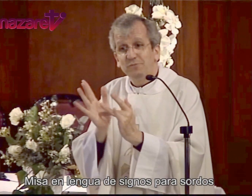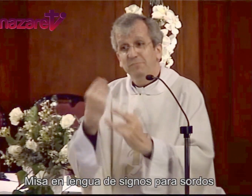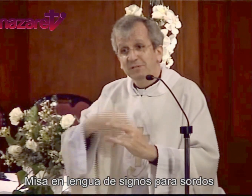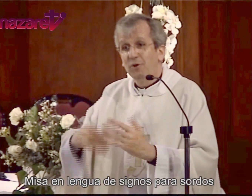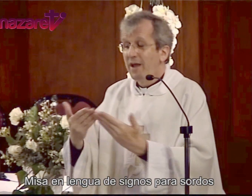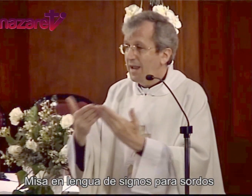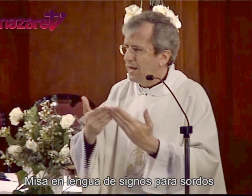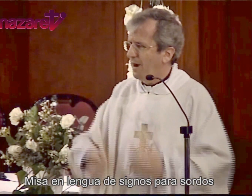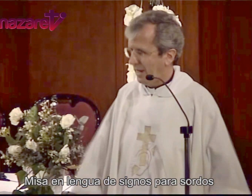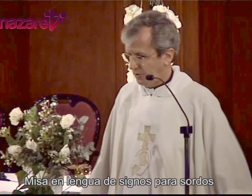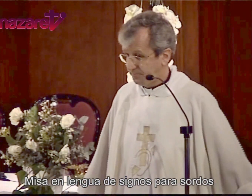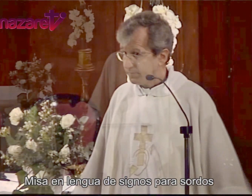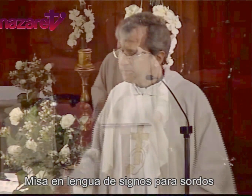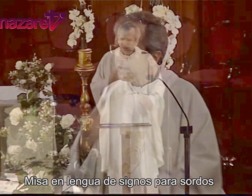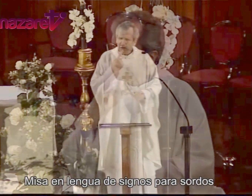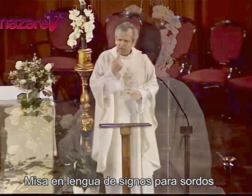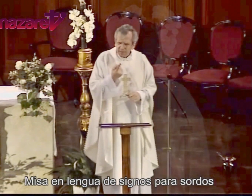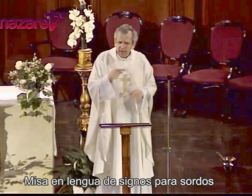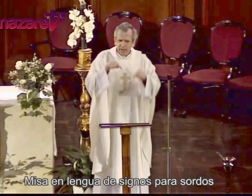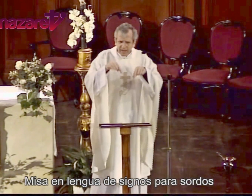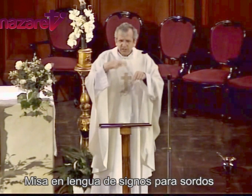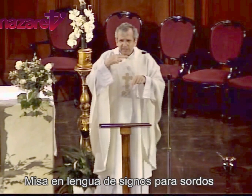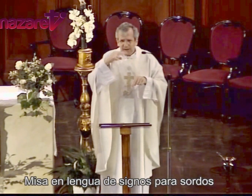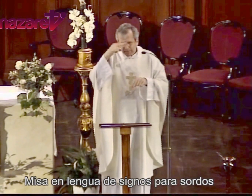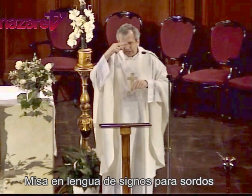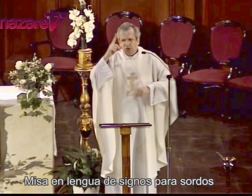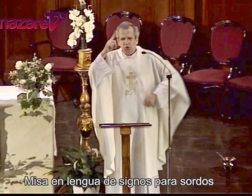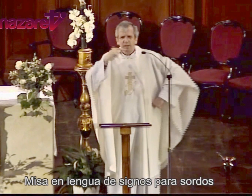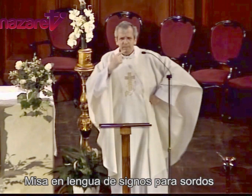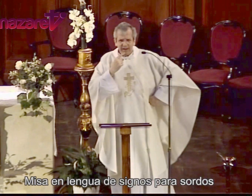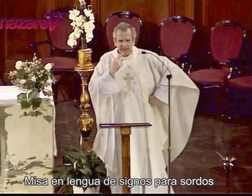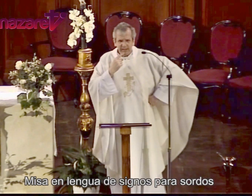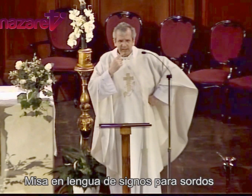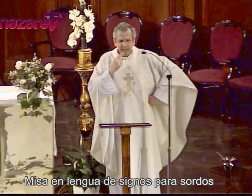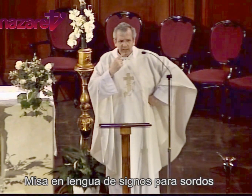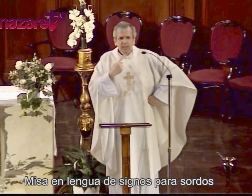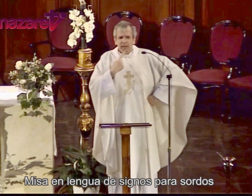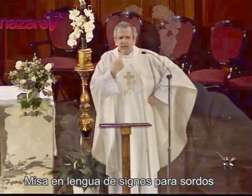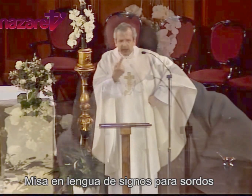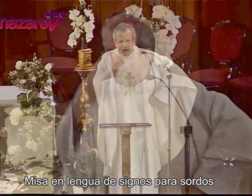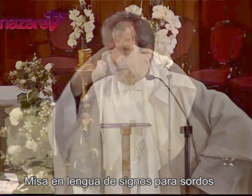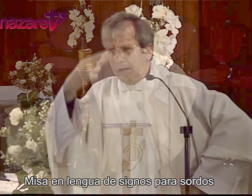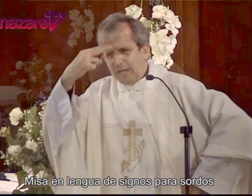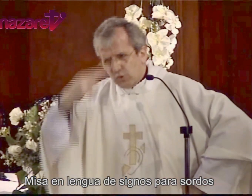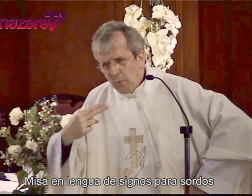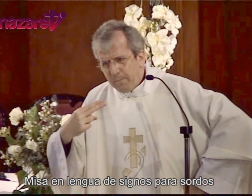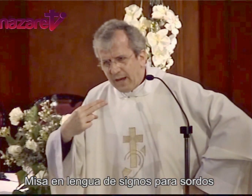mismo En el Evangelio Y dice Estas palabras Son de mi padre Y quien Las cumpla